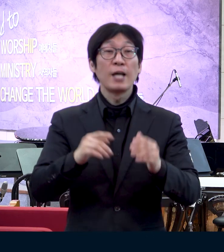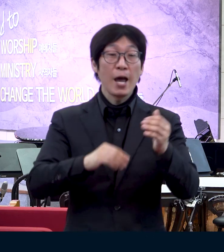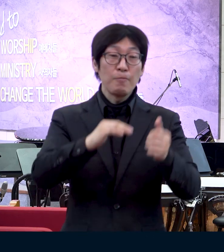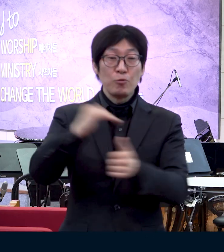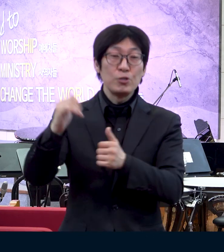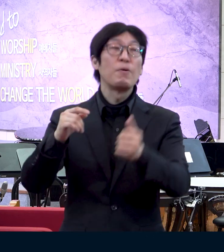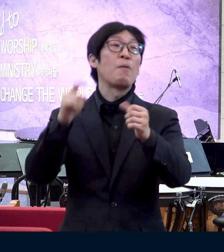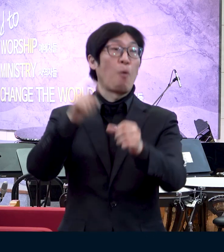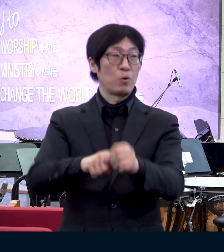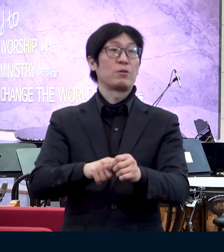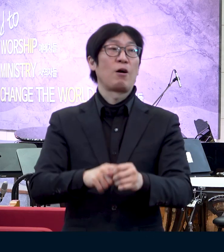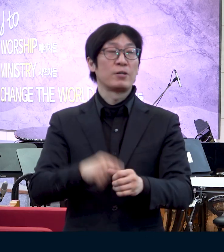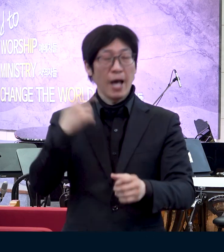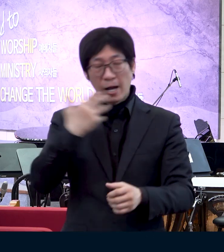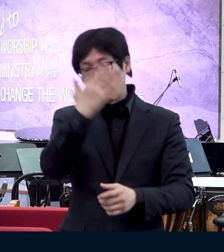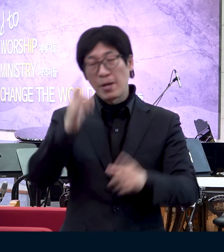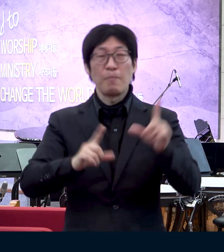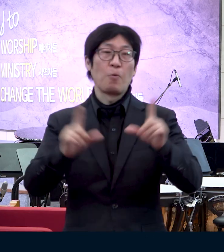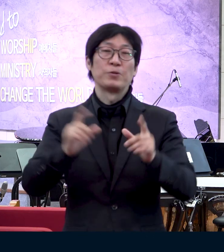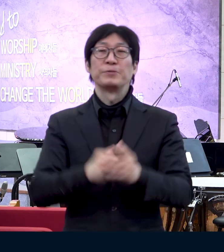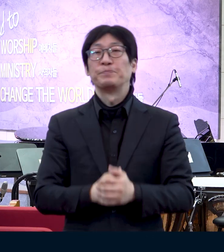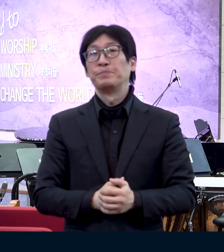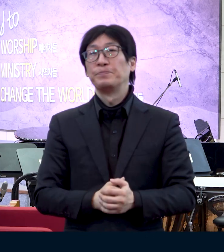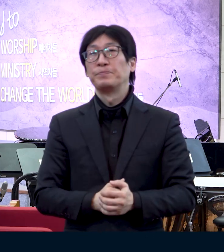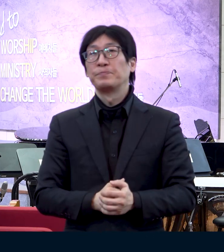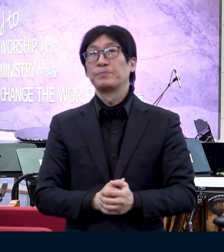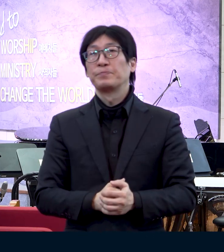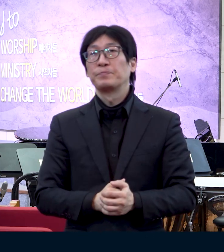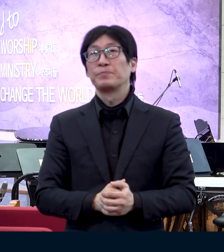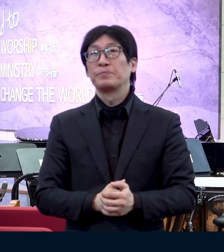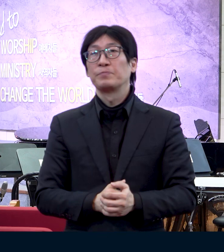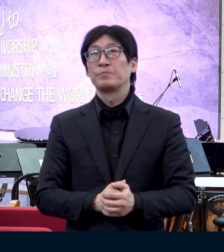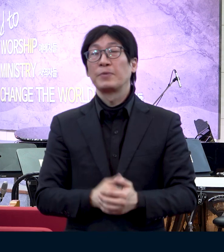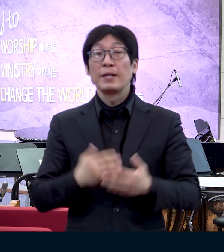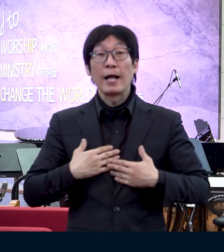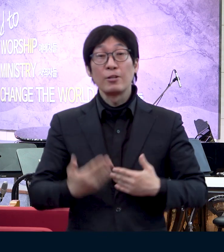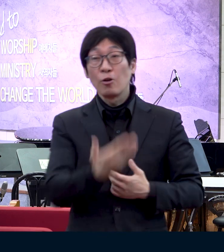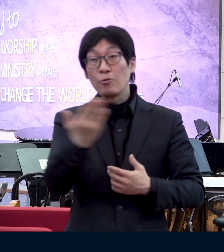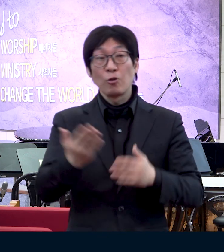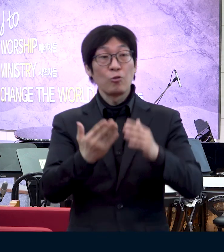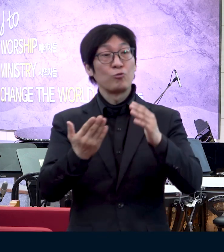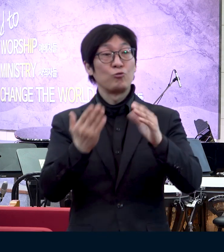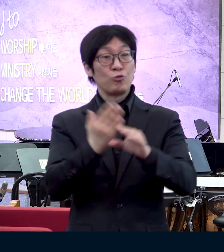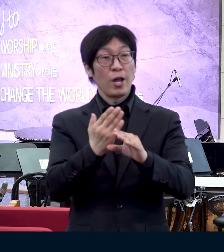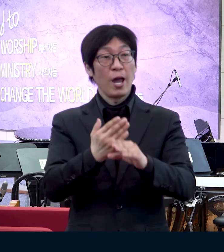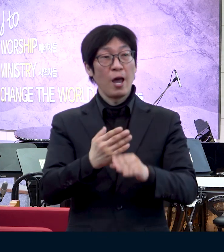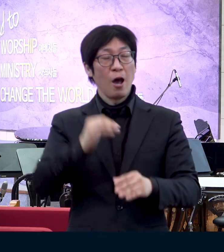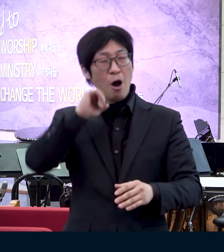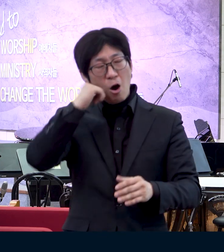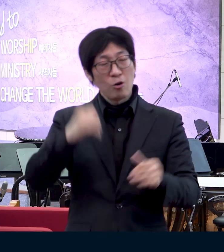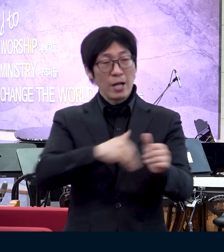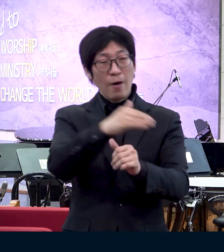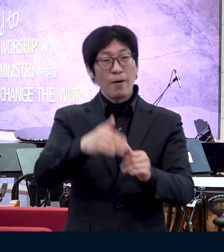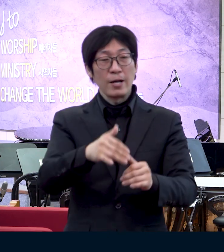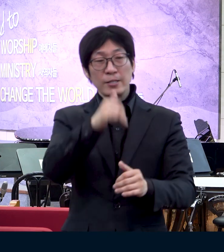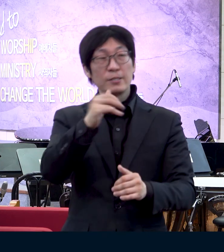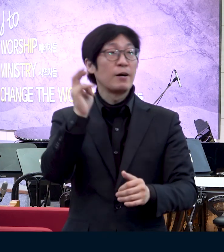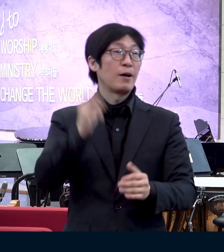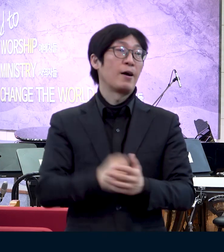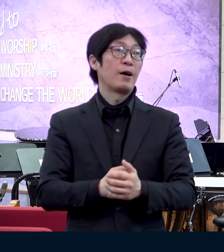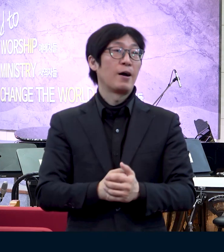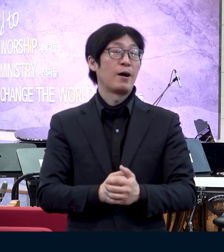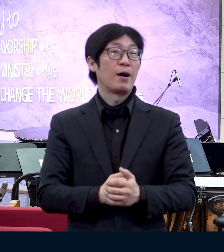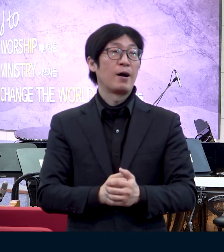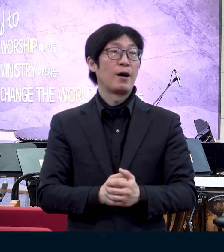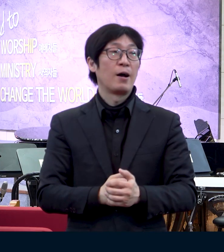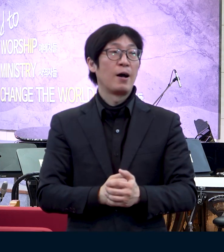이게 부르심이에요. 이게 아름다운 것입니다. 저는요, 저에게 성도들 가운데서 정말 어려움을 당하는 그런 성도들,